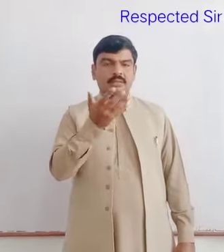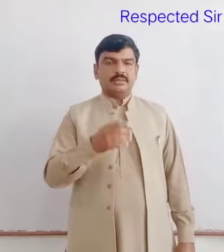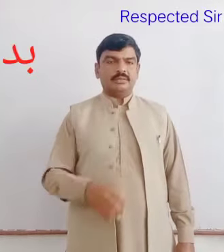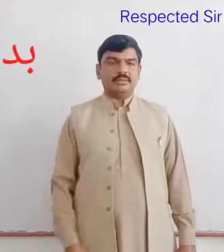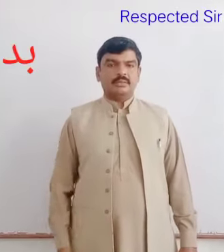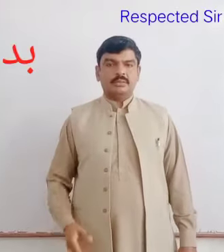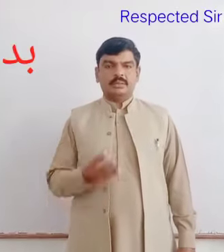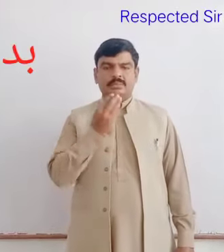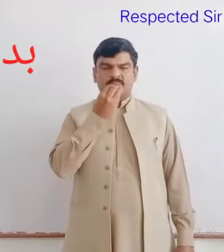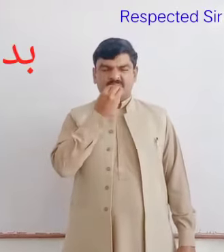बदमजा,